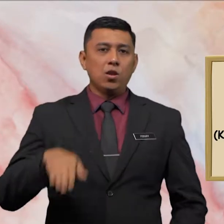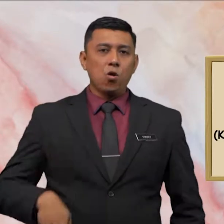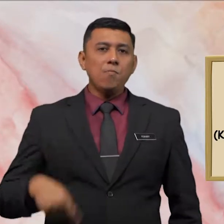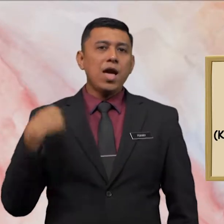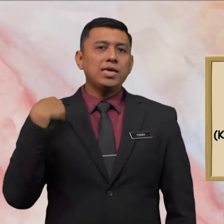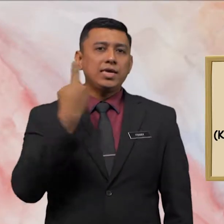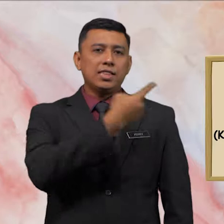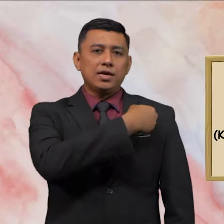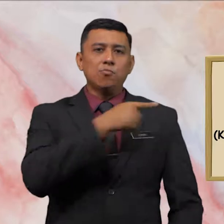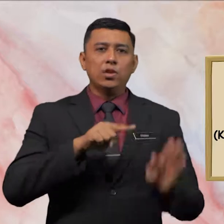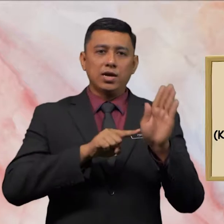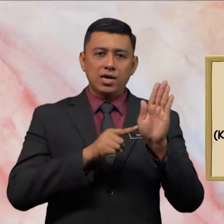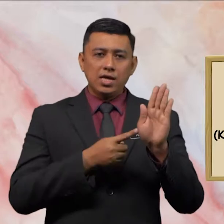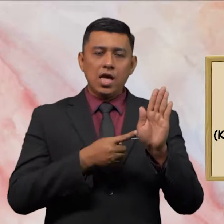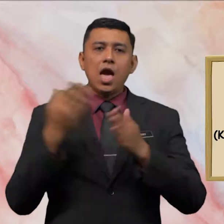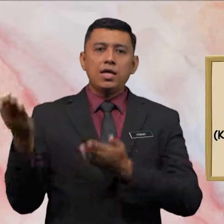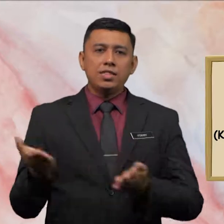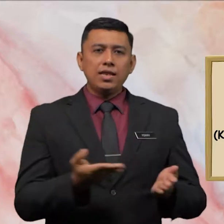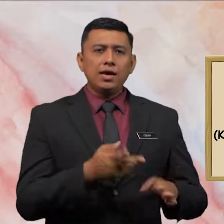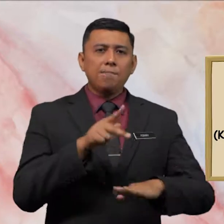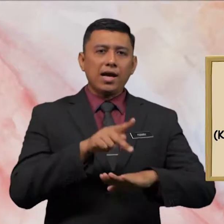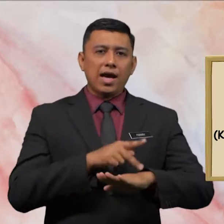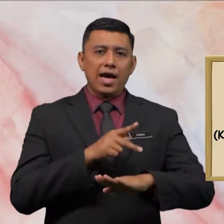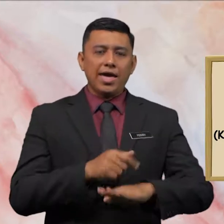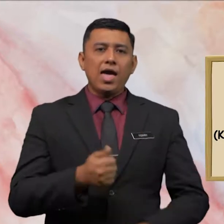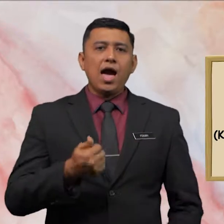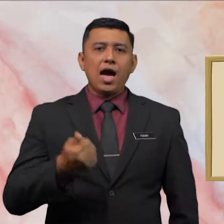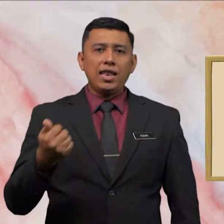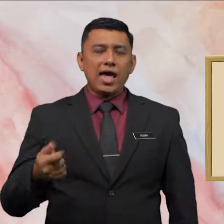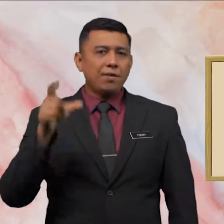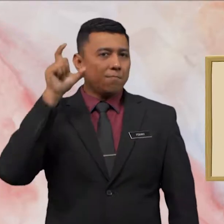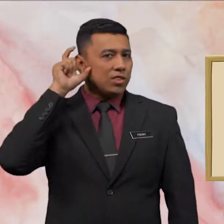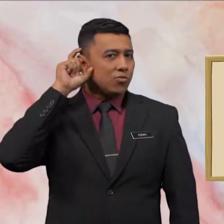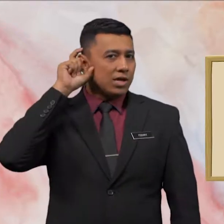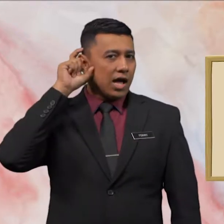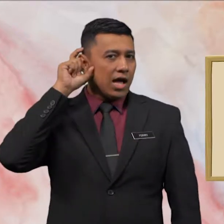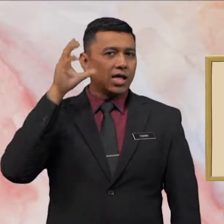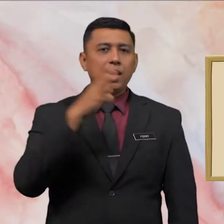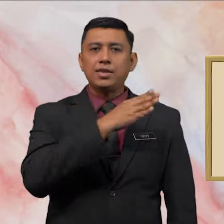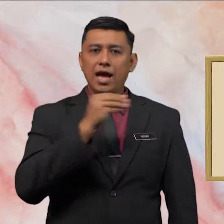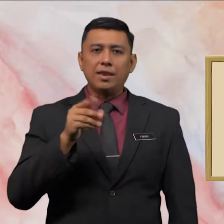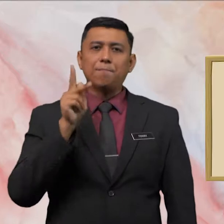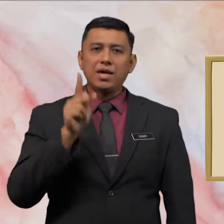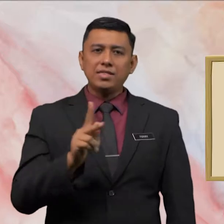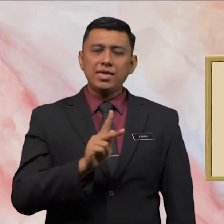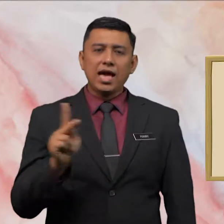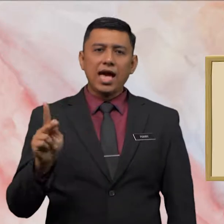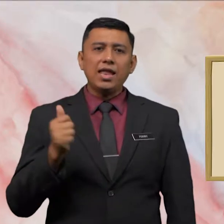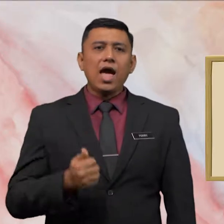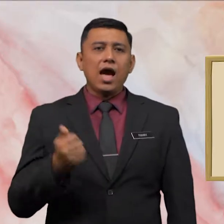Sebelum kita mula, sila pakai alat bantu dengar dan pastikan